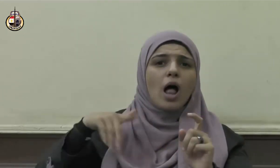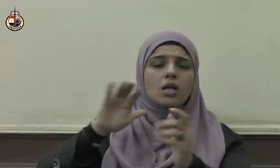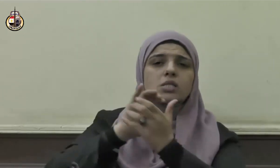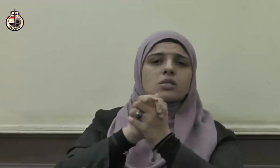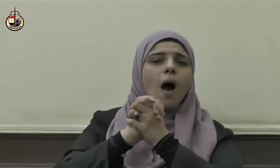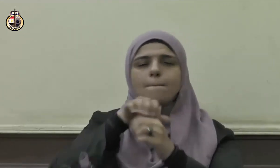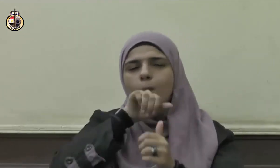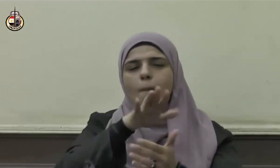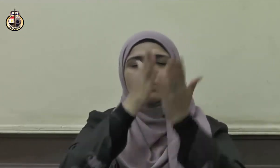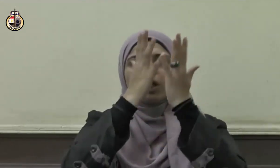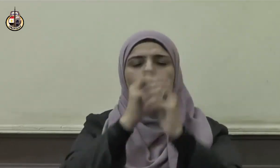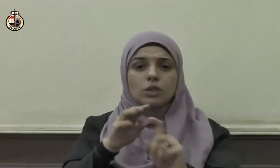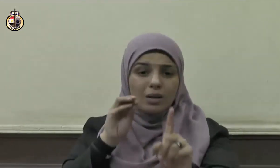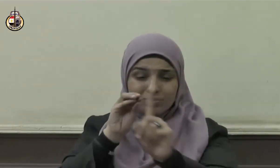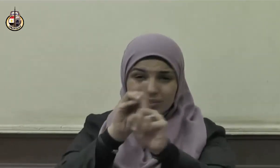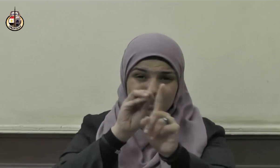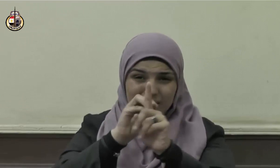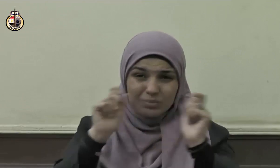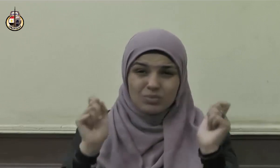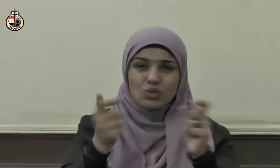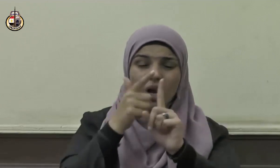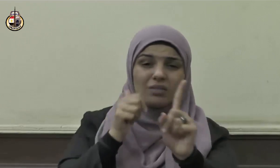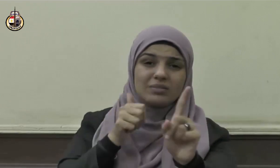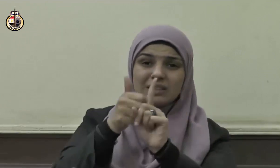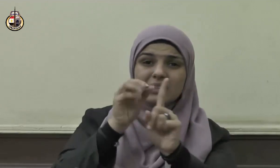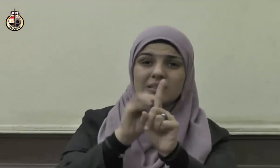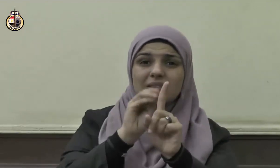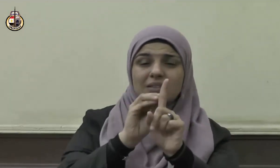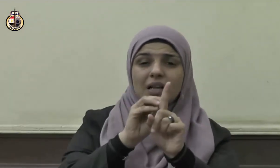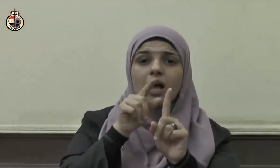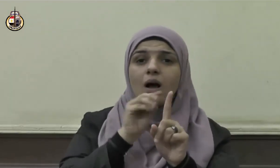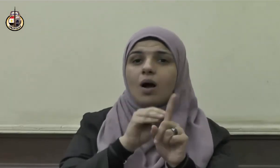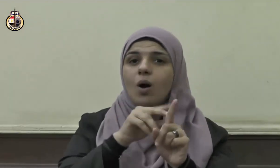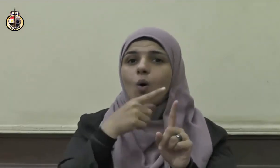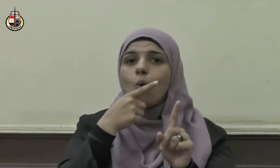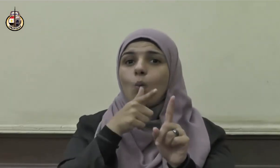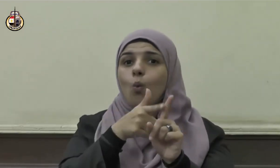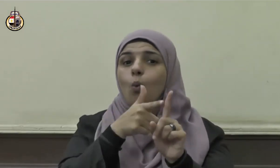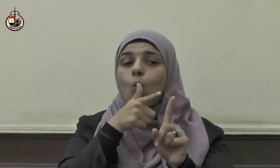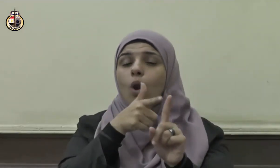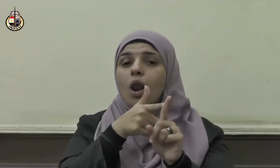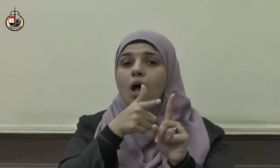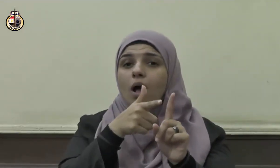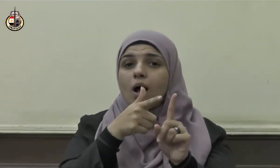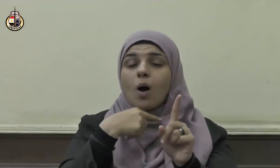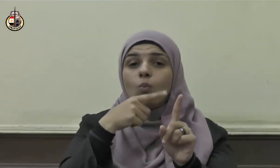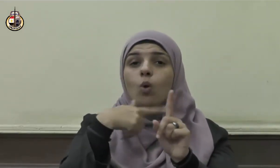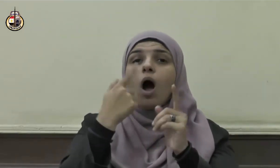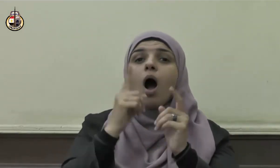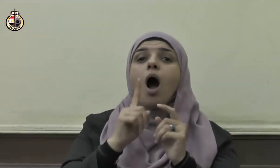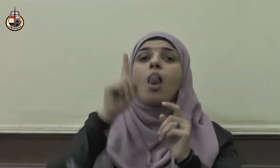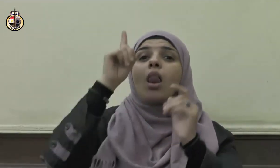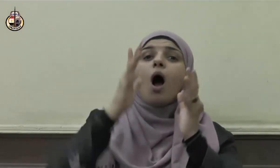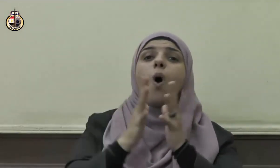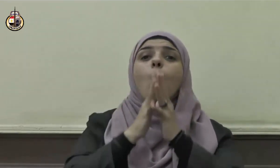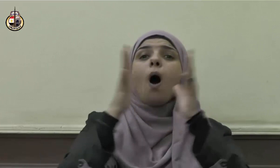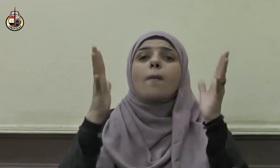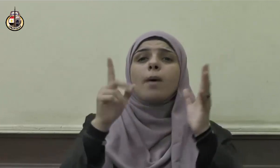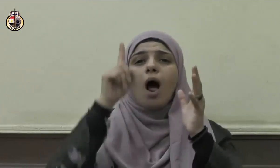رسول الله صلى الله عليه وسلم وهو يقول الله أكبر الله